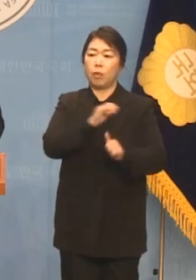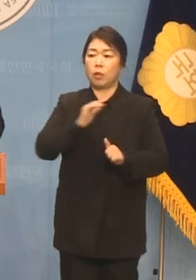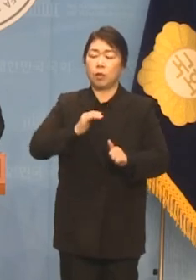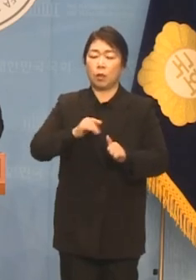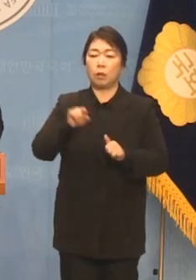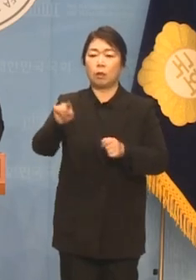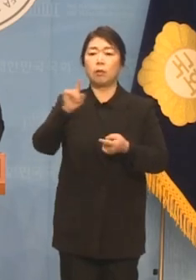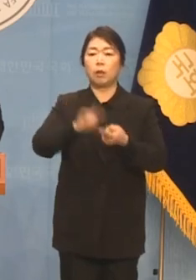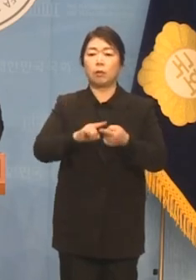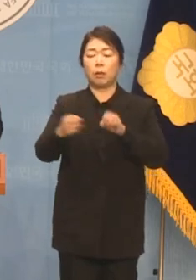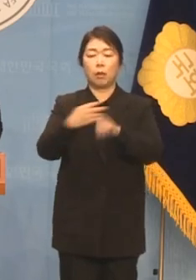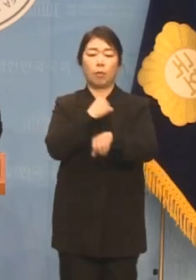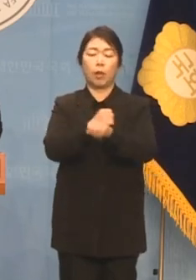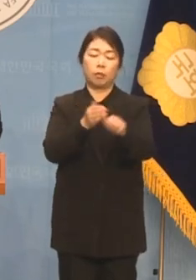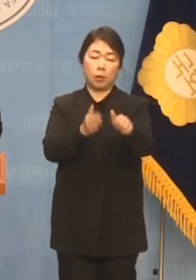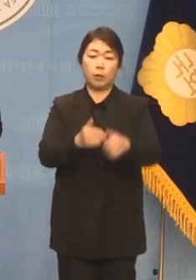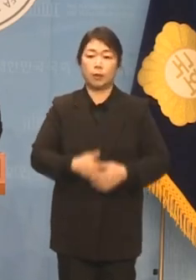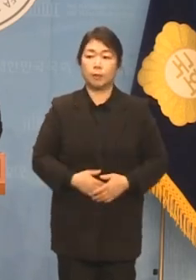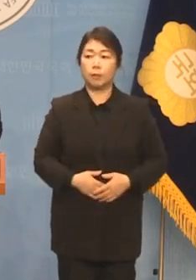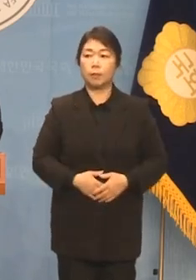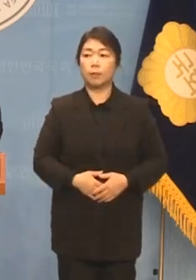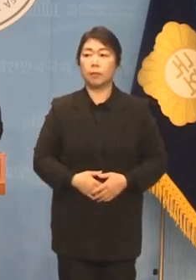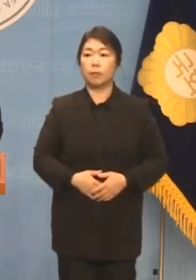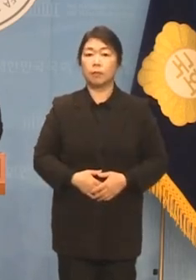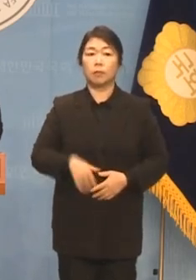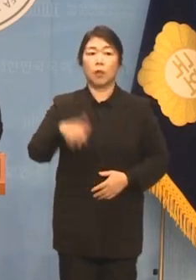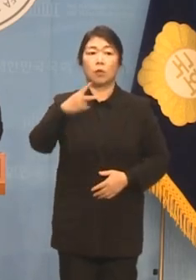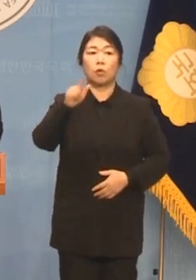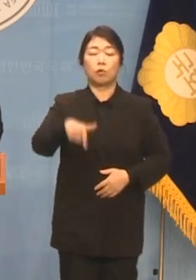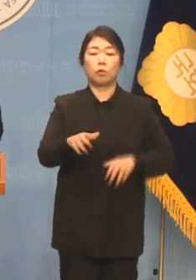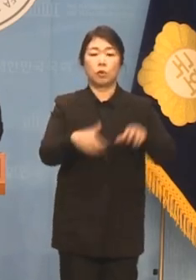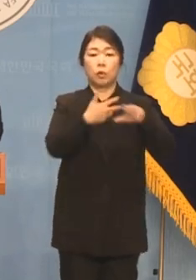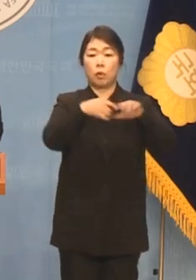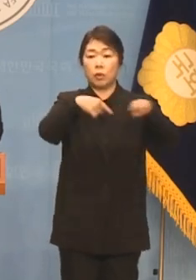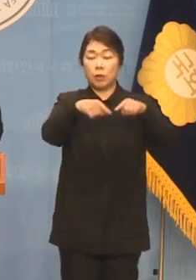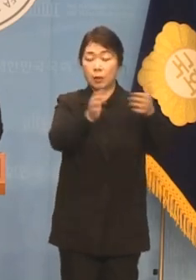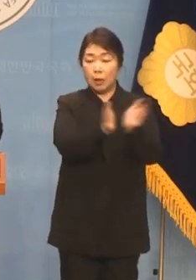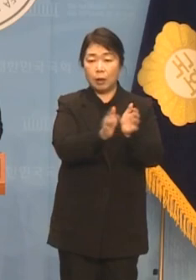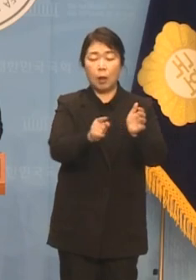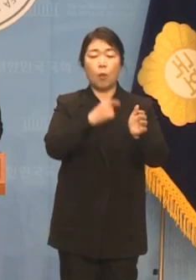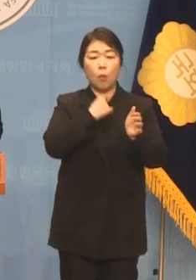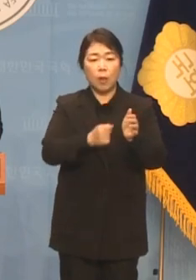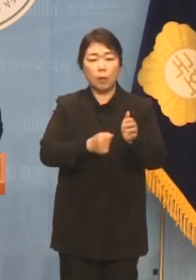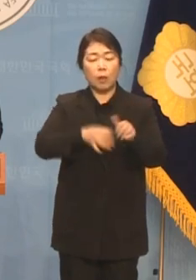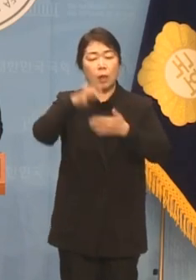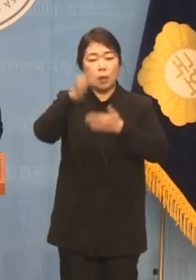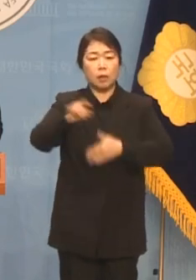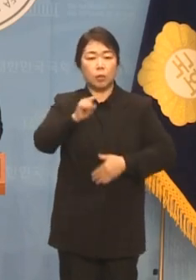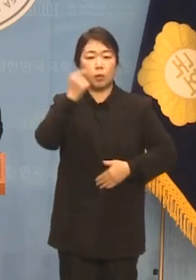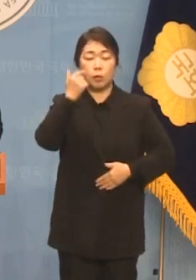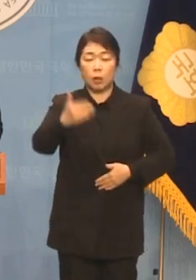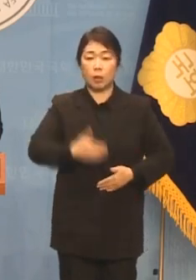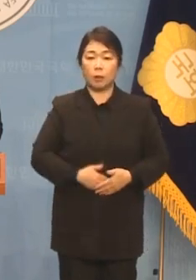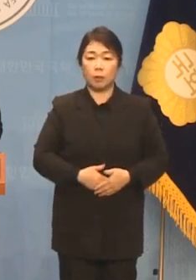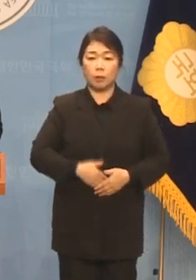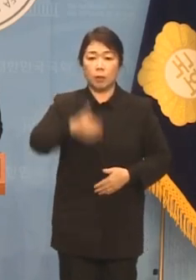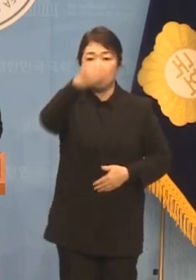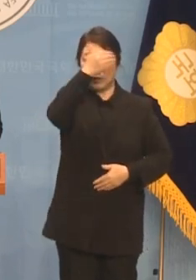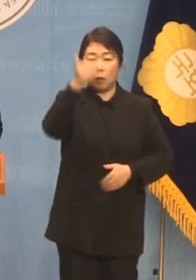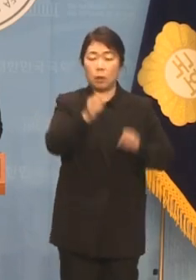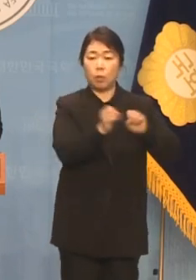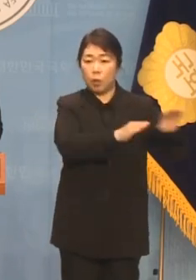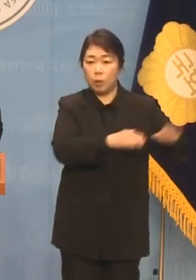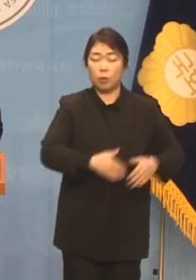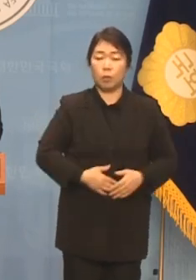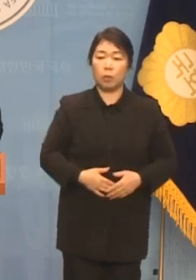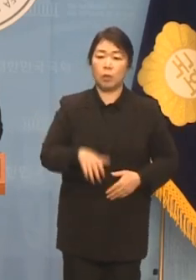것입니다 조국 혁신당이 추가하는 가치가 무엇인지 묻고 싶습니다 청년을 배척하고